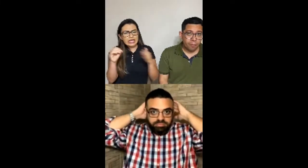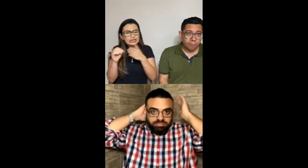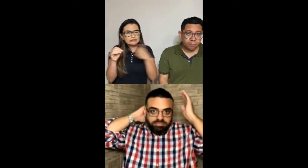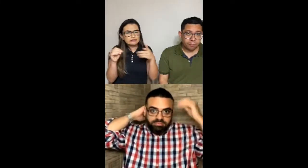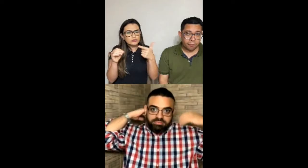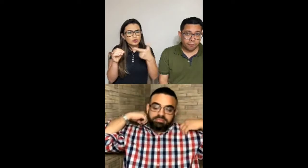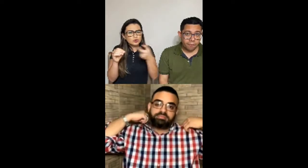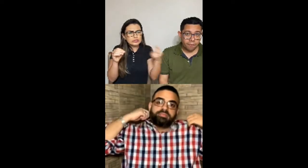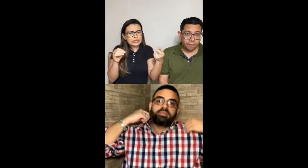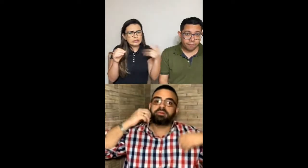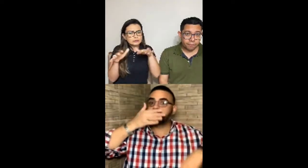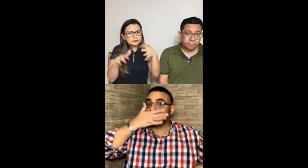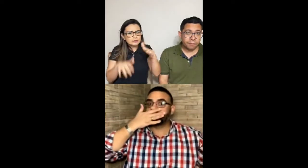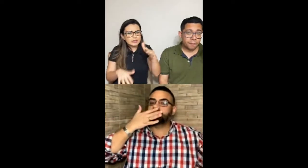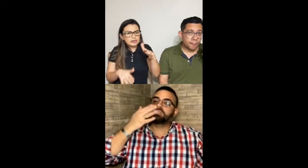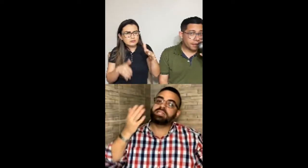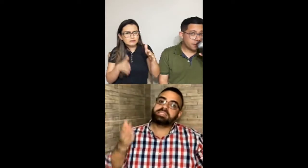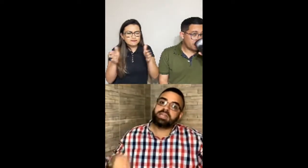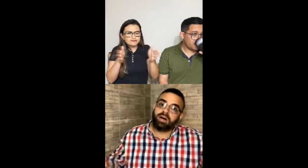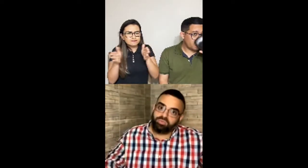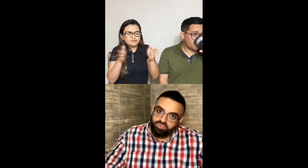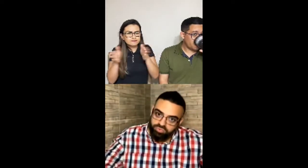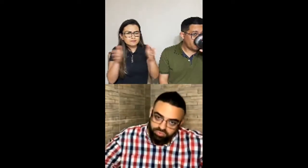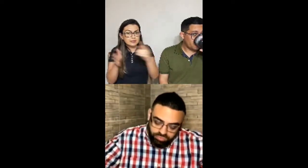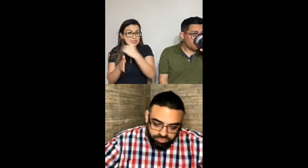Tem entre 100 e 200.